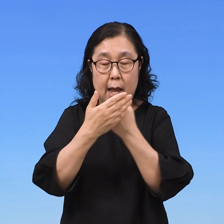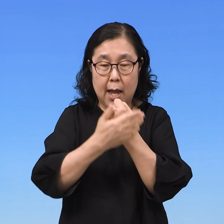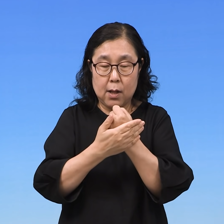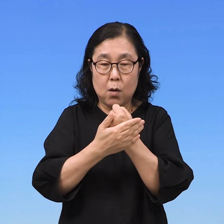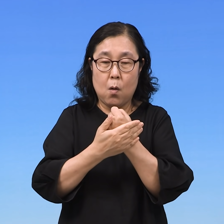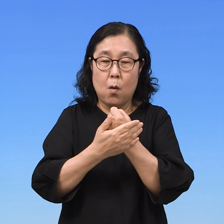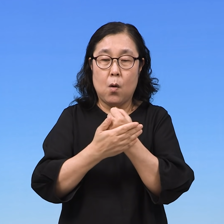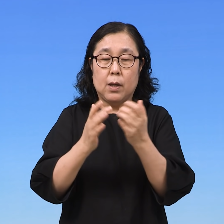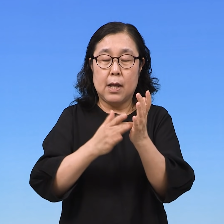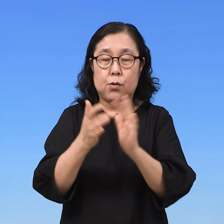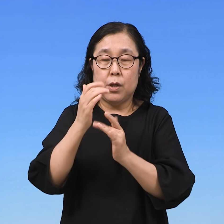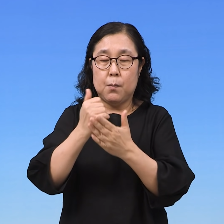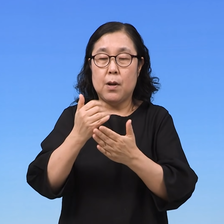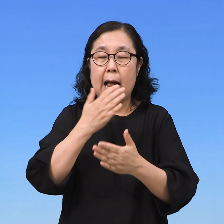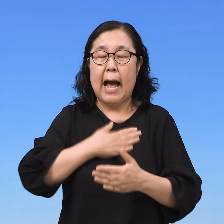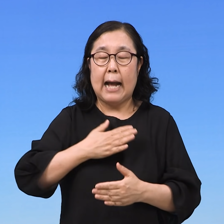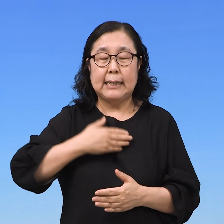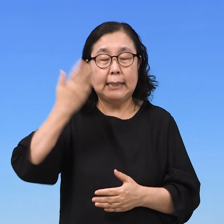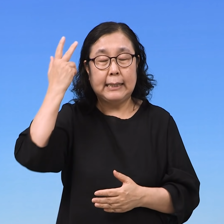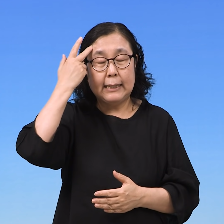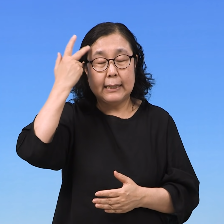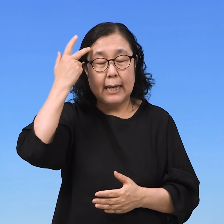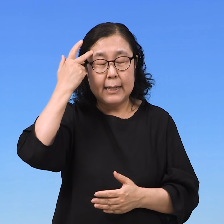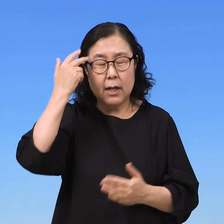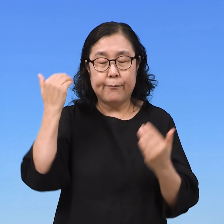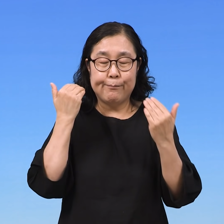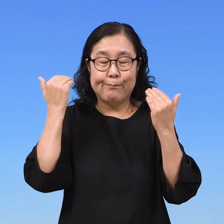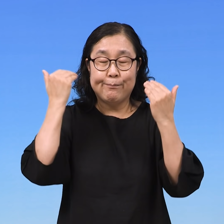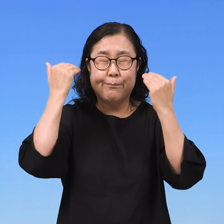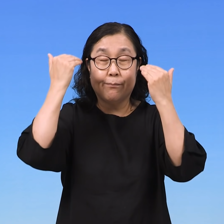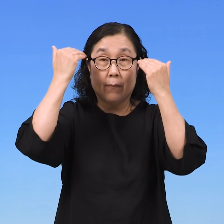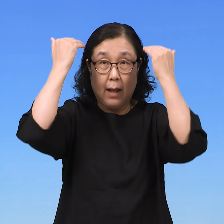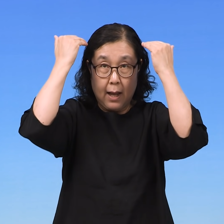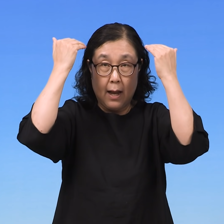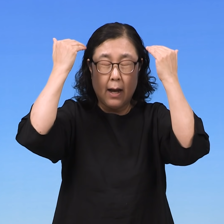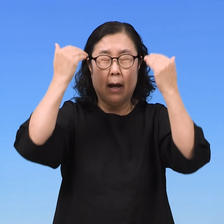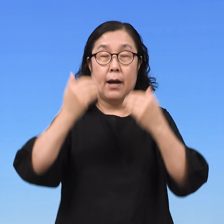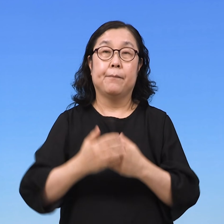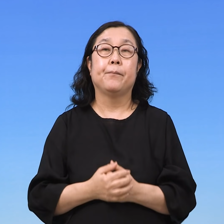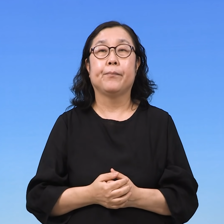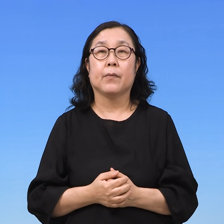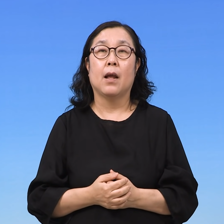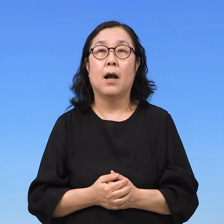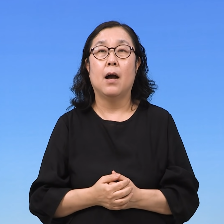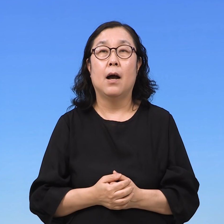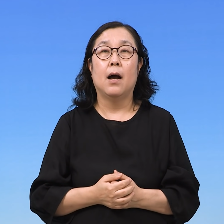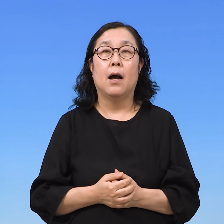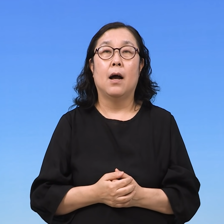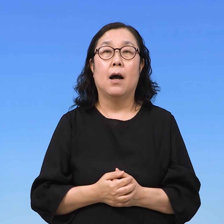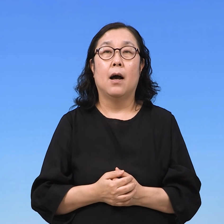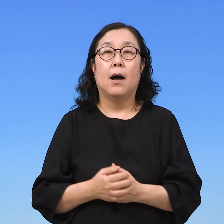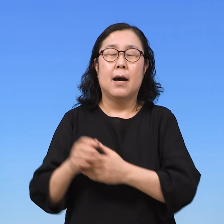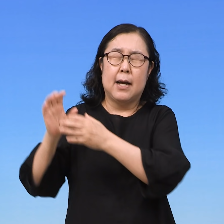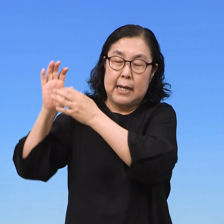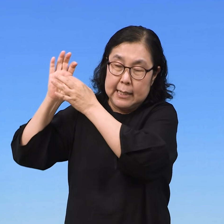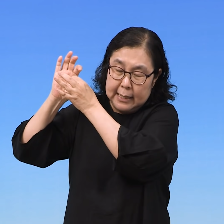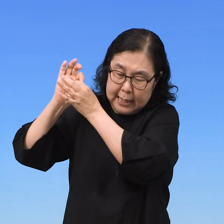그를 아는 지식에서 자라가라. 여기 나와 있니 자라가라, 이거를 원문에 가깝게 직역을